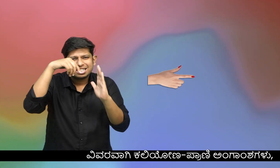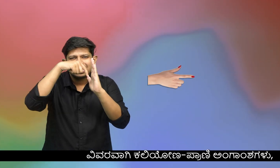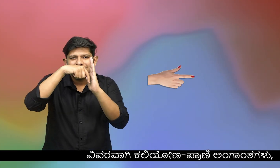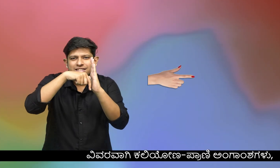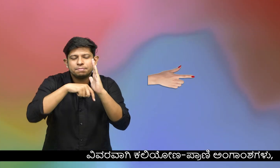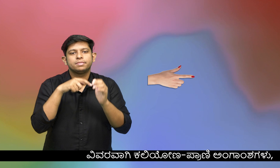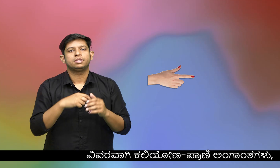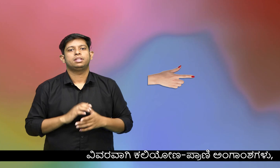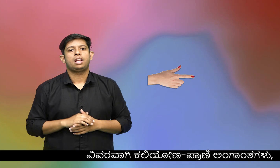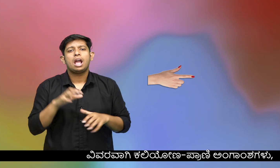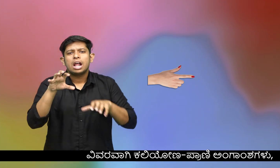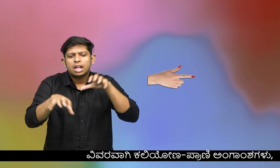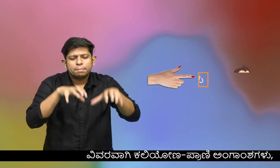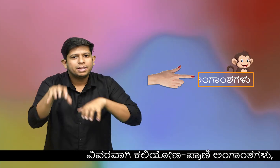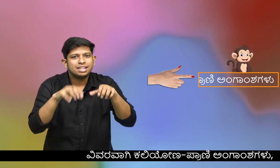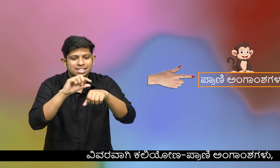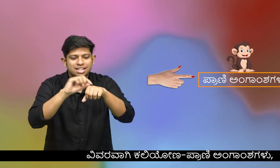ವಿವರವಾಗಿ ಕಲಿಯೋಣ. ಪ್ರಾಣಿ ಅಂಗಾಂಶಗಳು.